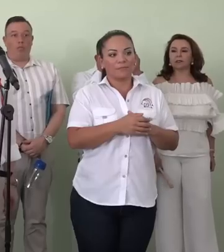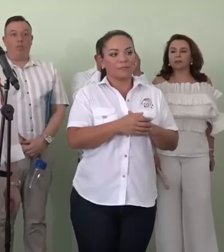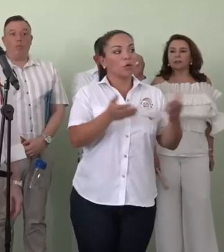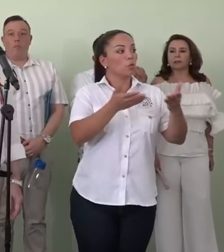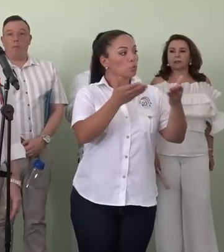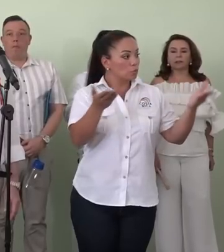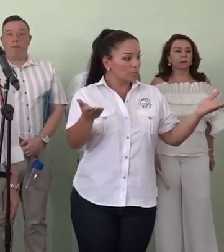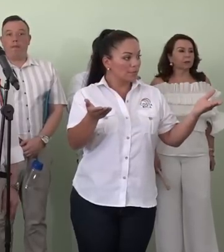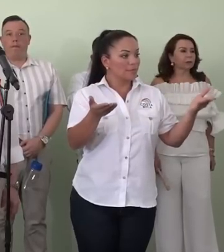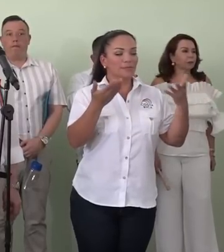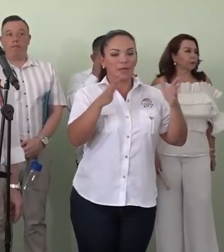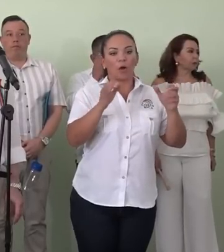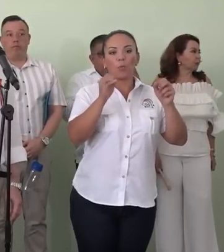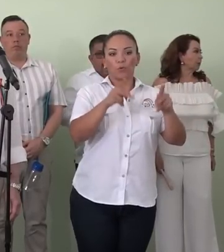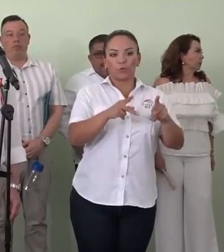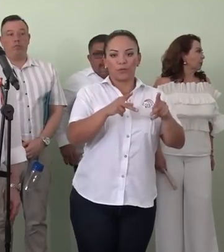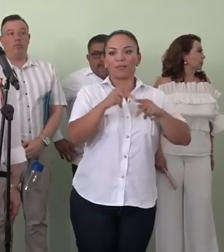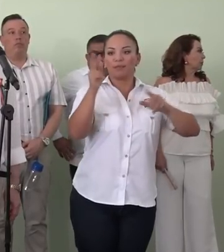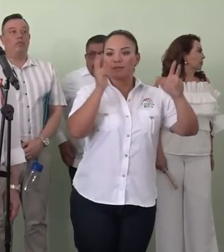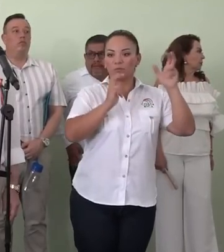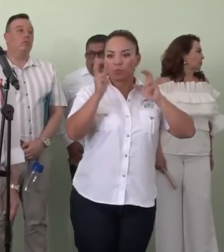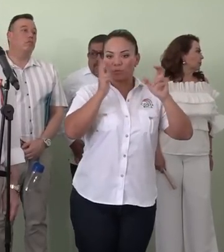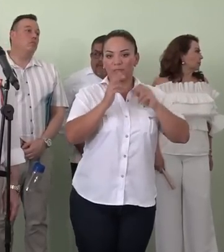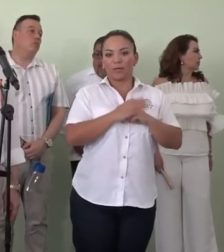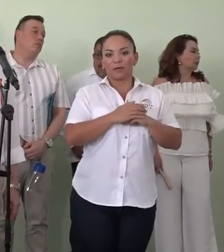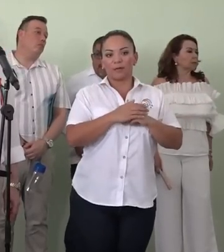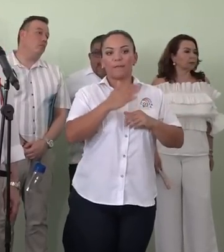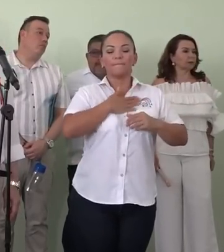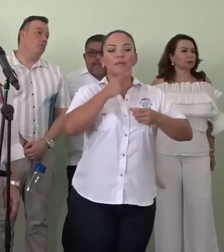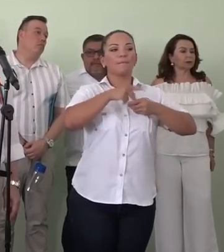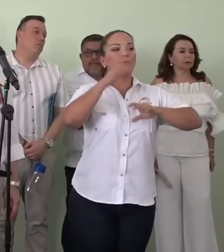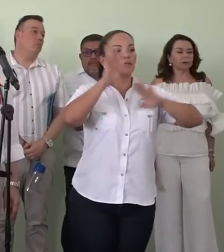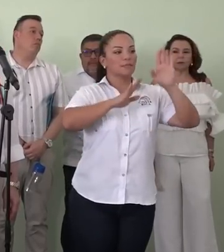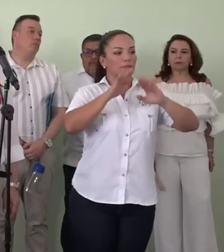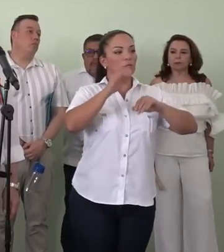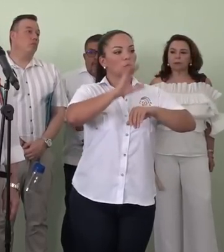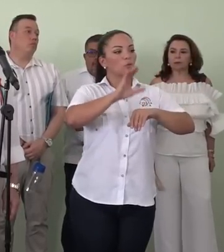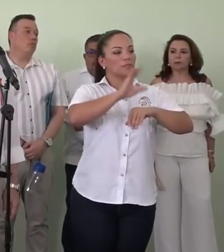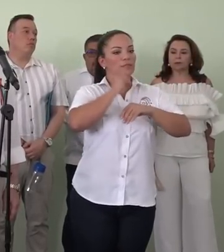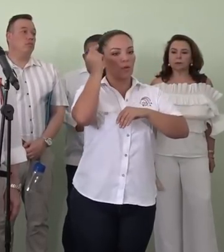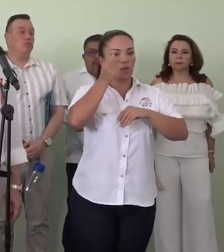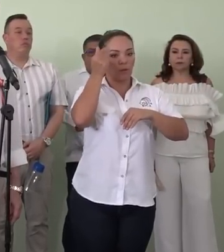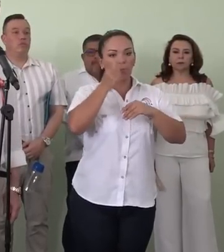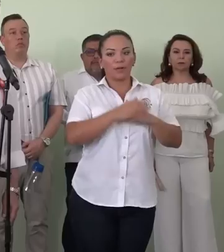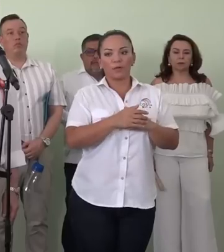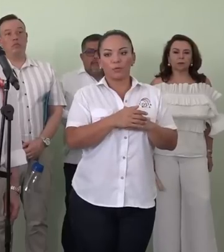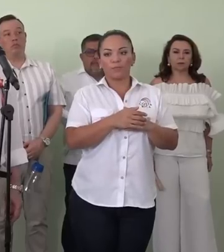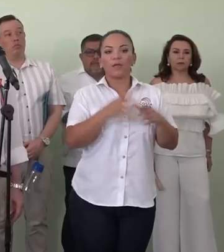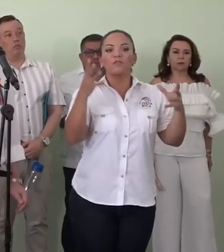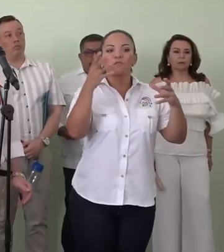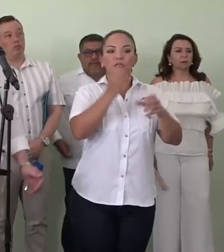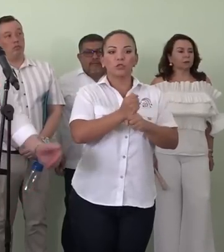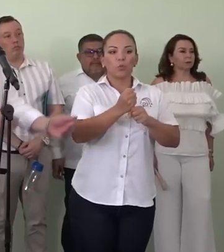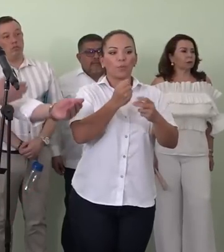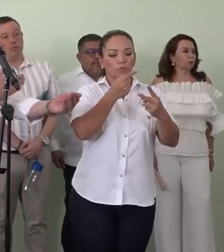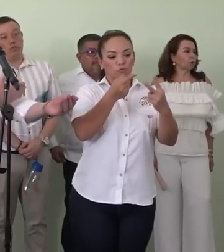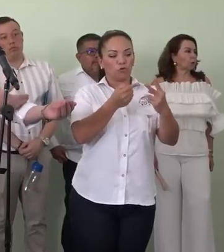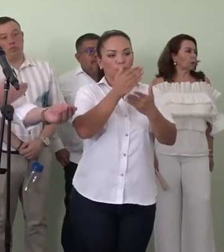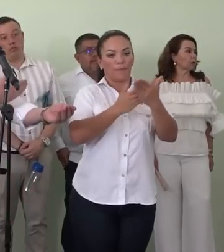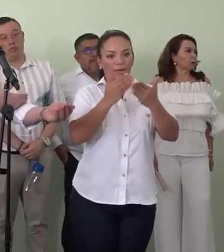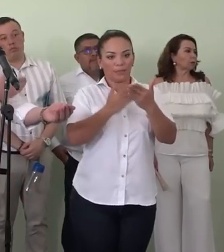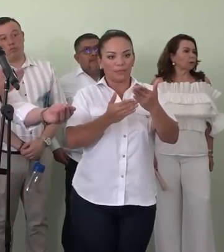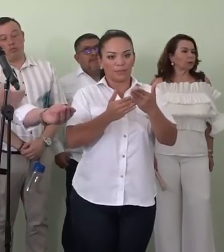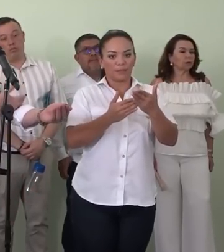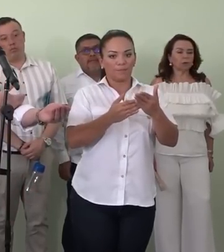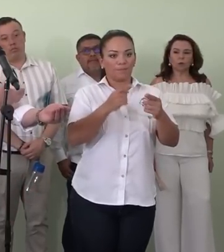imagino, tuvieron la oportunidad de escuchar mi participación en el Consejo de Gobierno. Lo resumo en dos partes. Lo